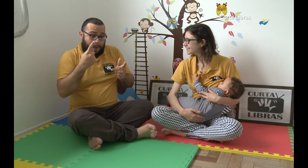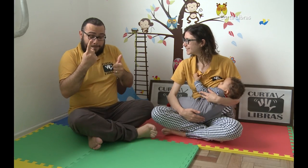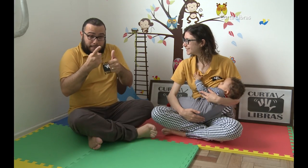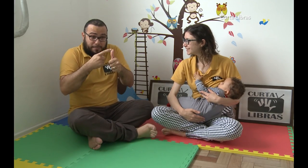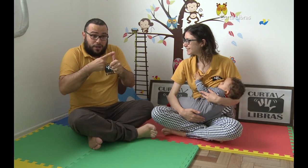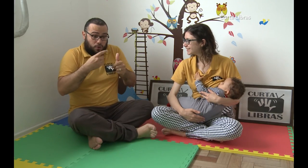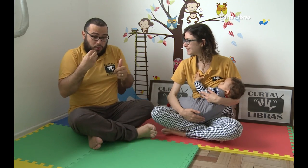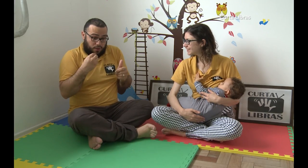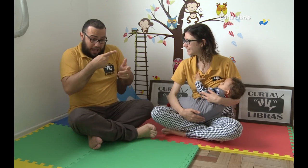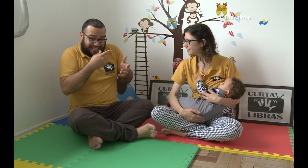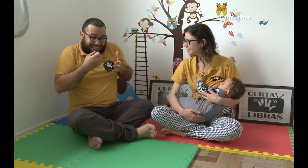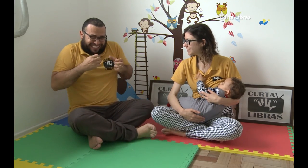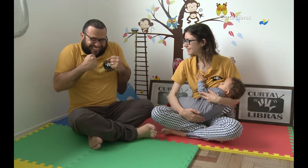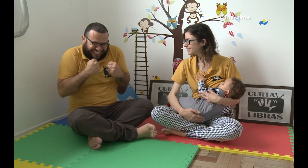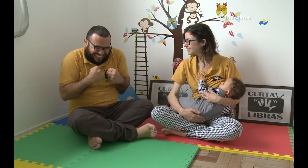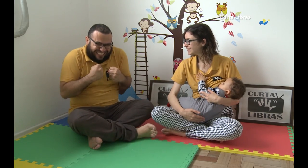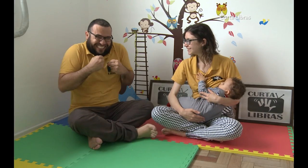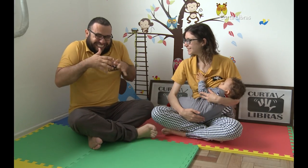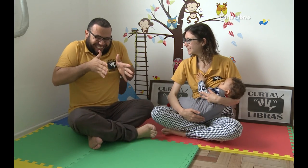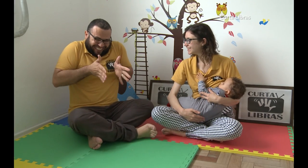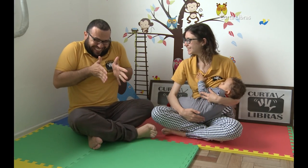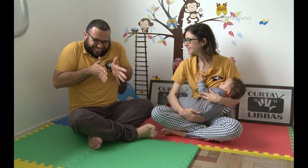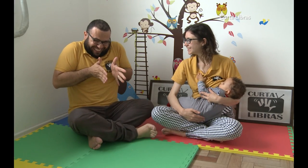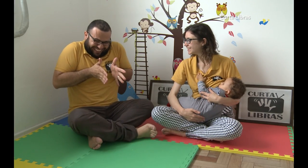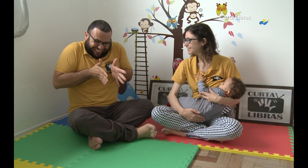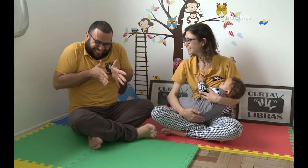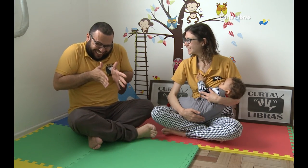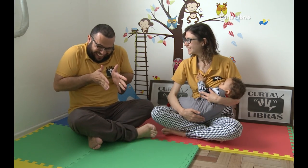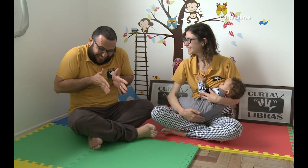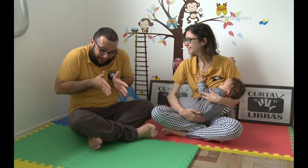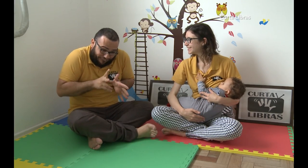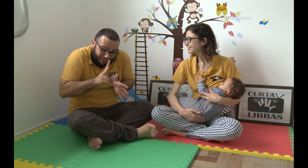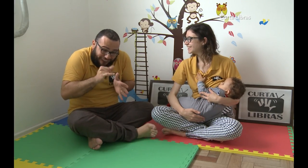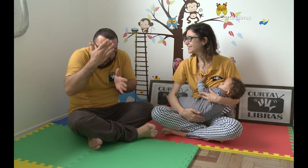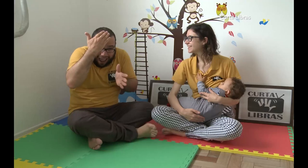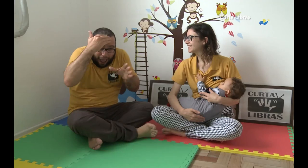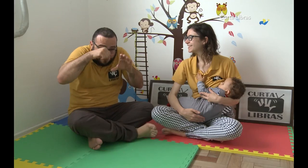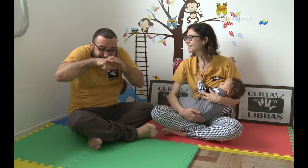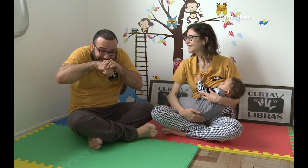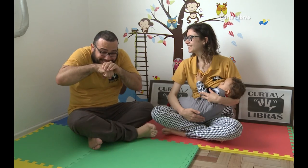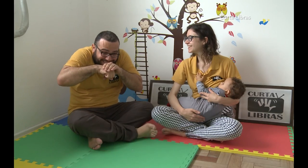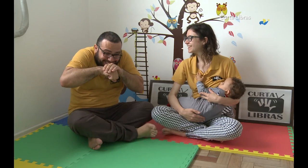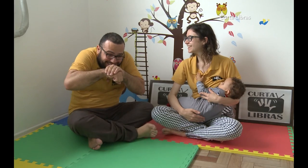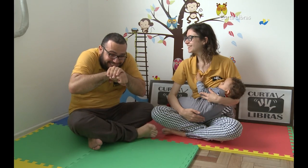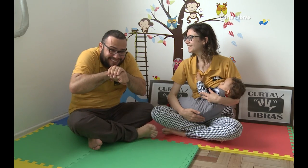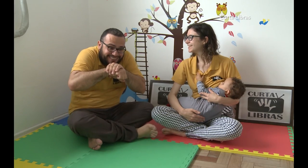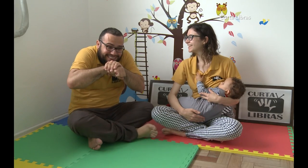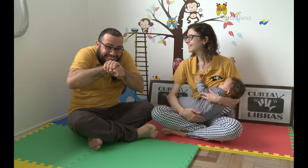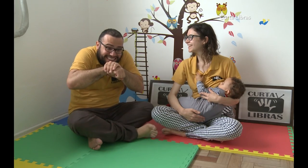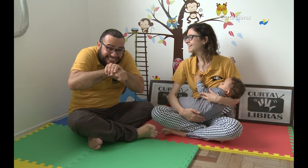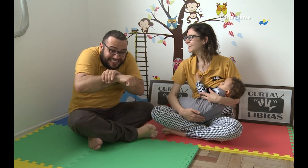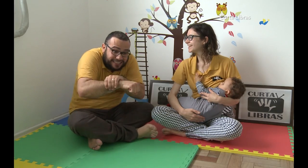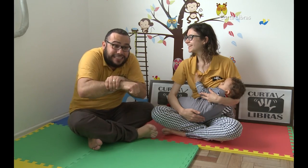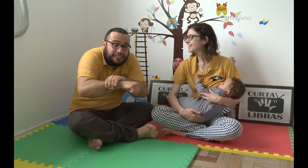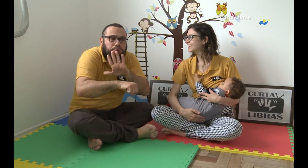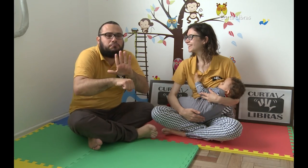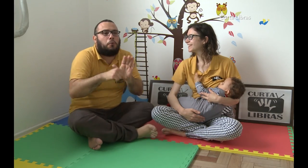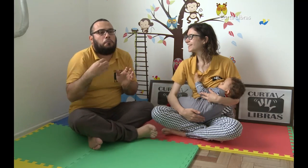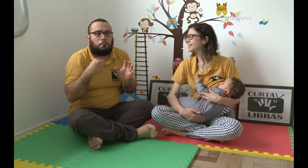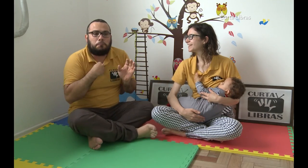nasceu? Bom, primeiro A Fran fez força E a cabeça saiu Mas o médico não interviu Nem a doula Ela apenas